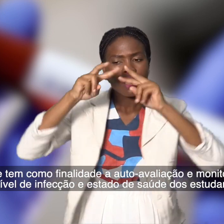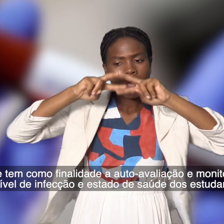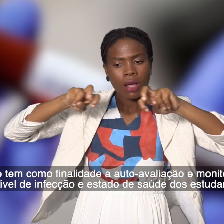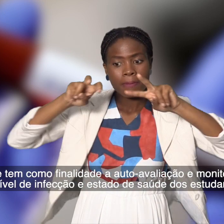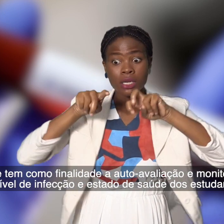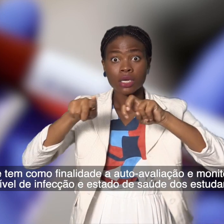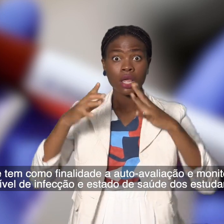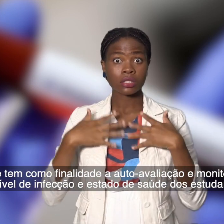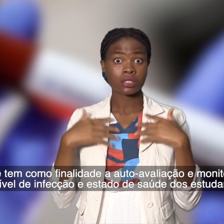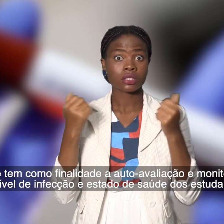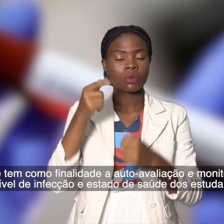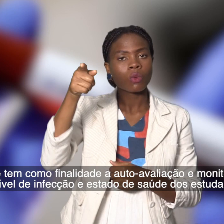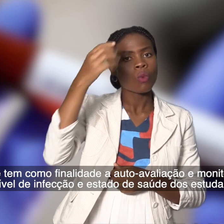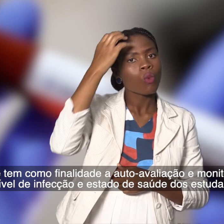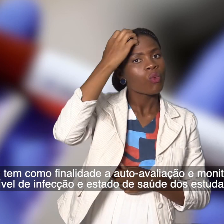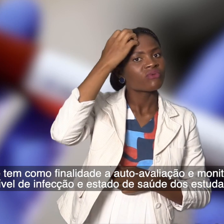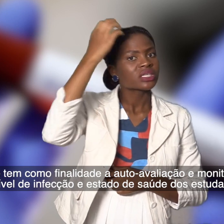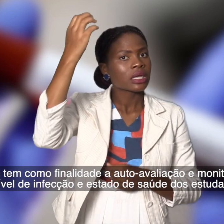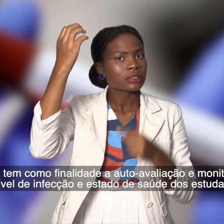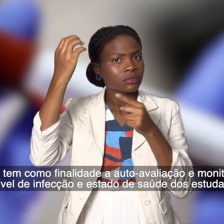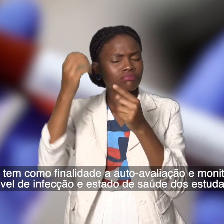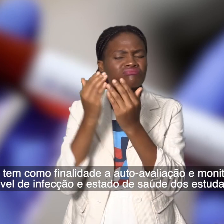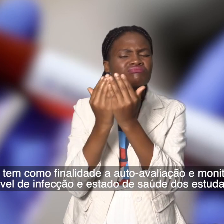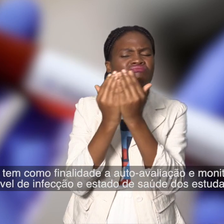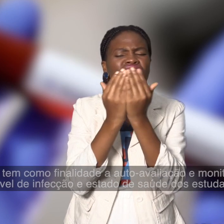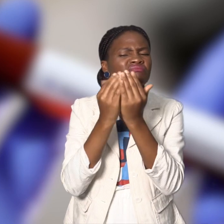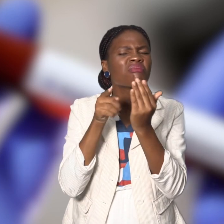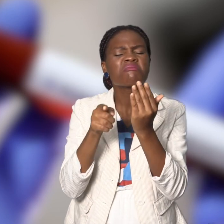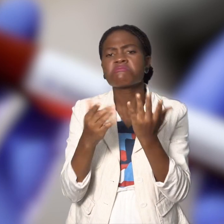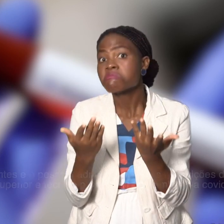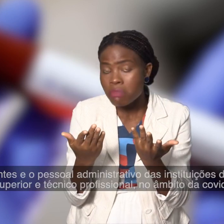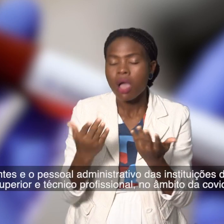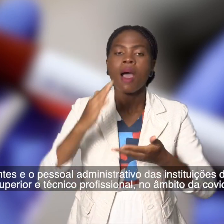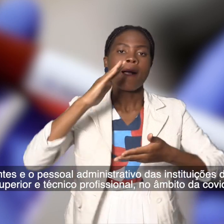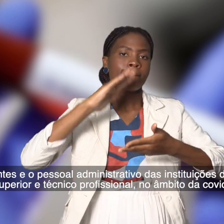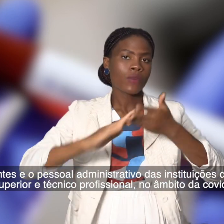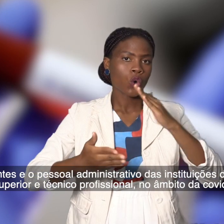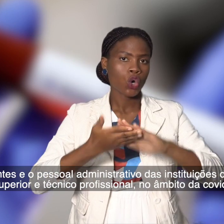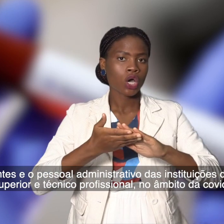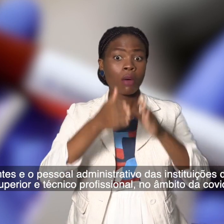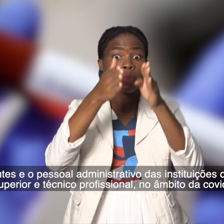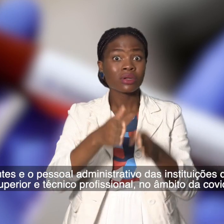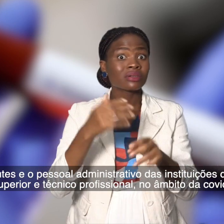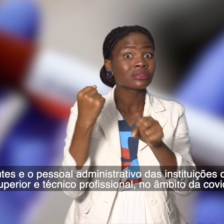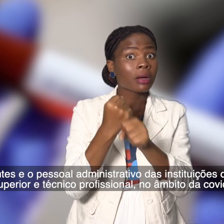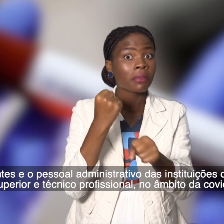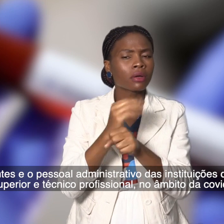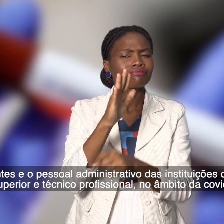nível de infecção e estado de saúde dos estudantes, docentes e o pessoal administrativo das